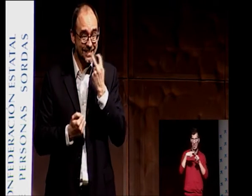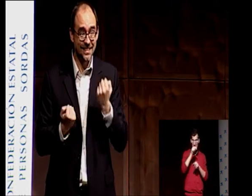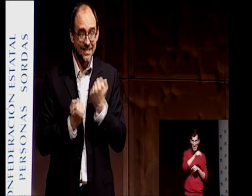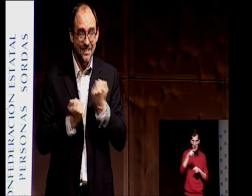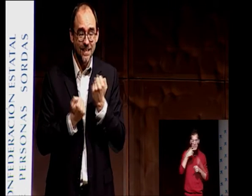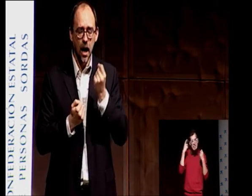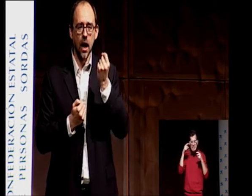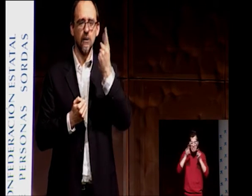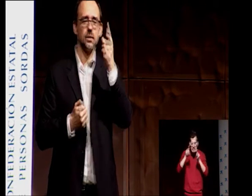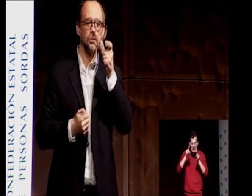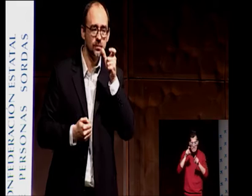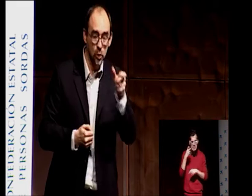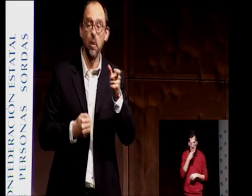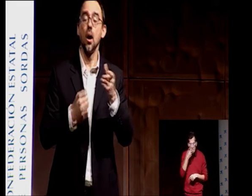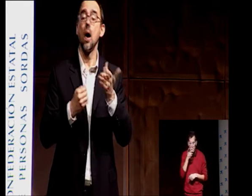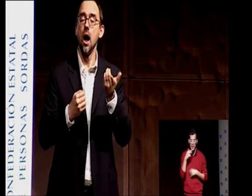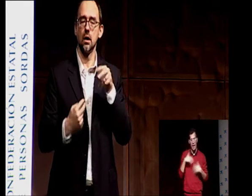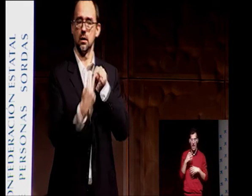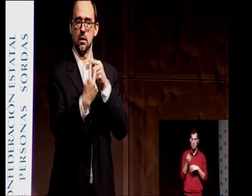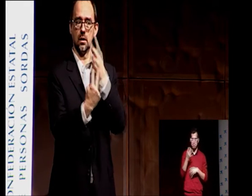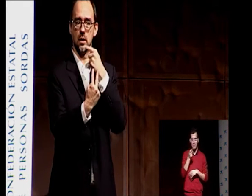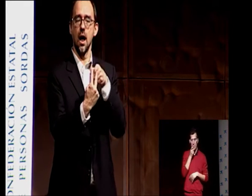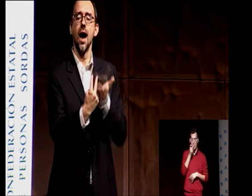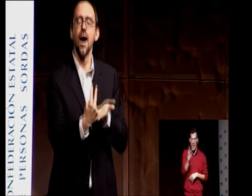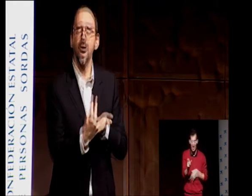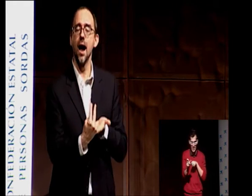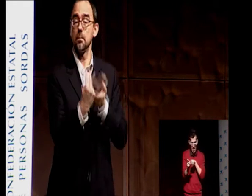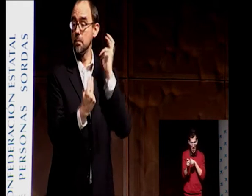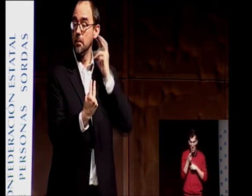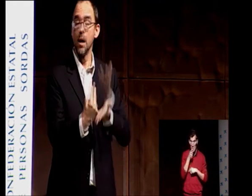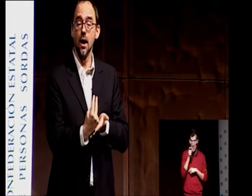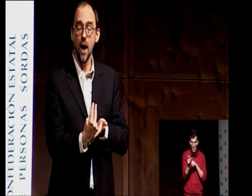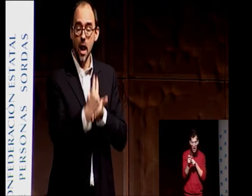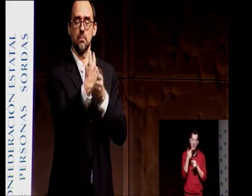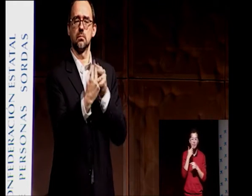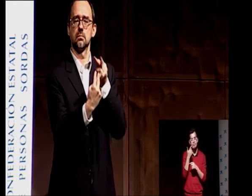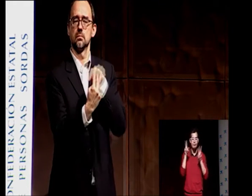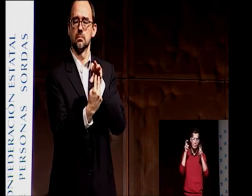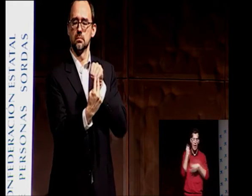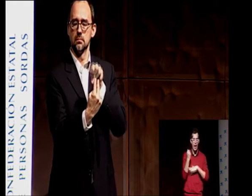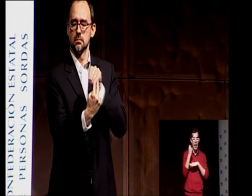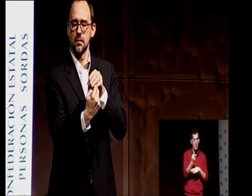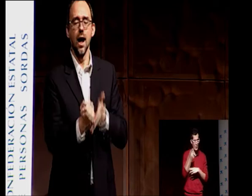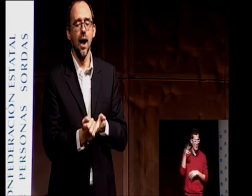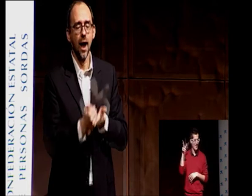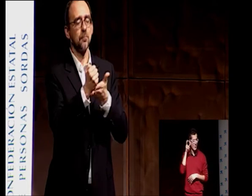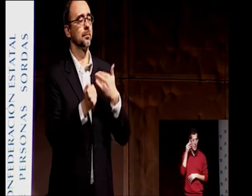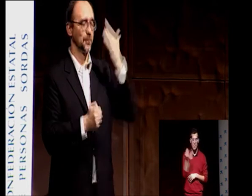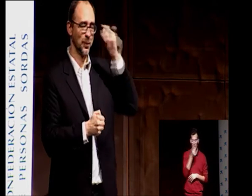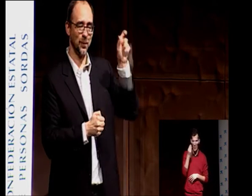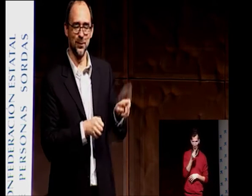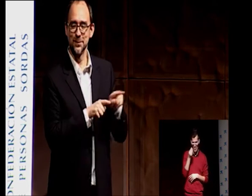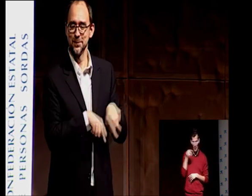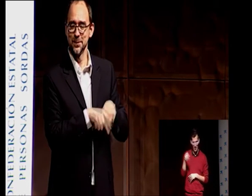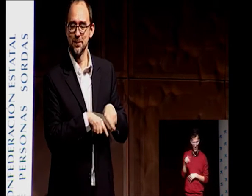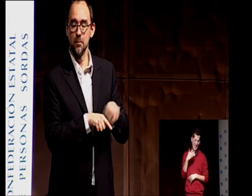se se se evolucionan y mejoran y se minimizan las eh los los problemas que puede traer